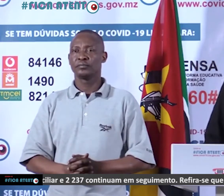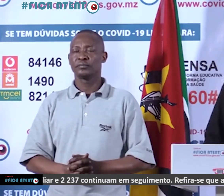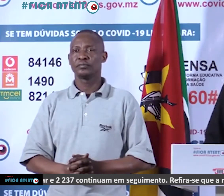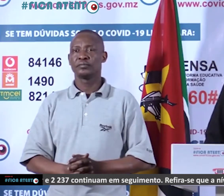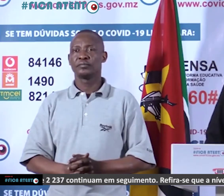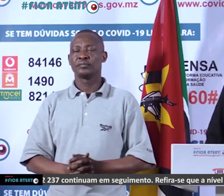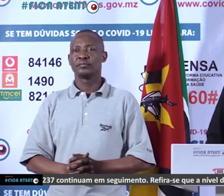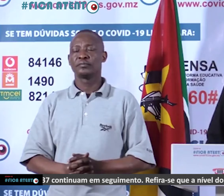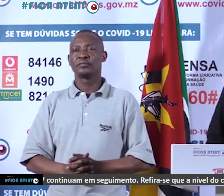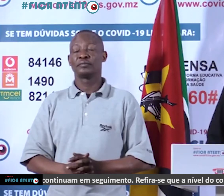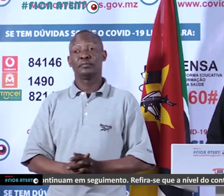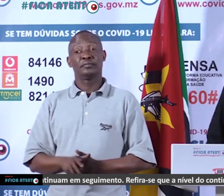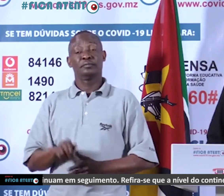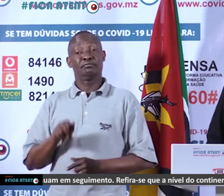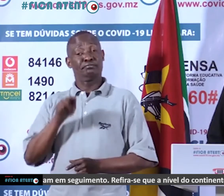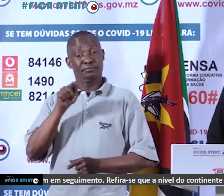2